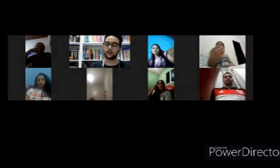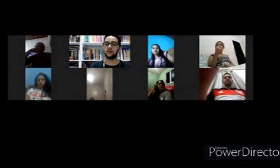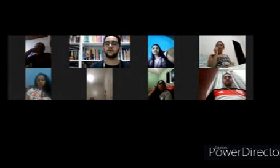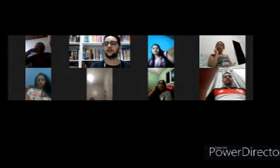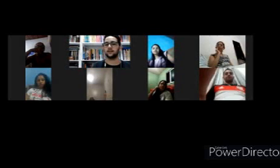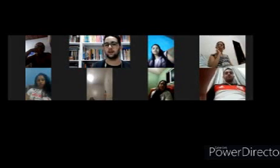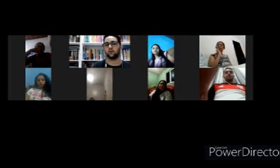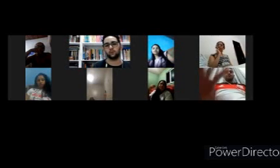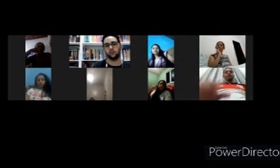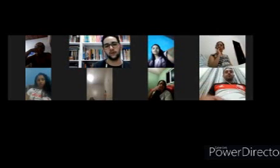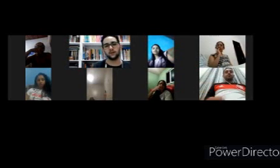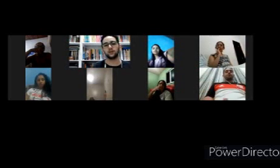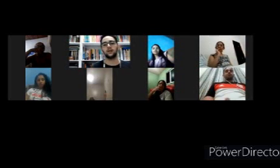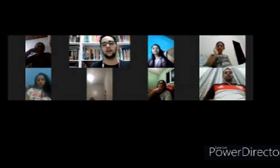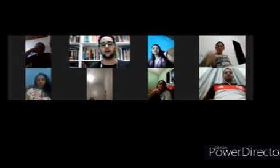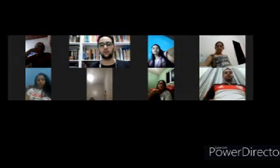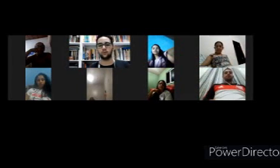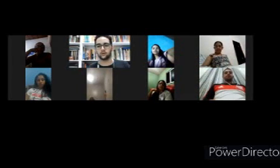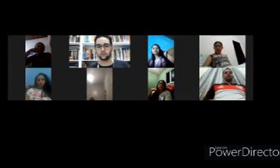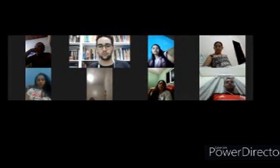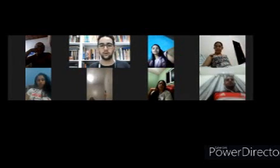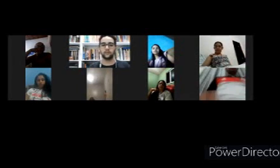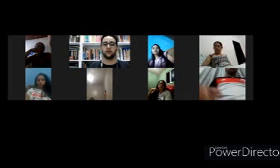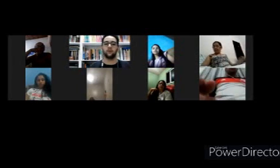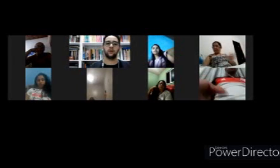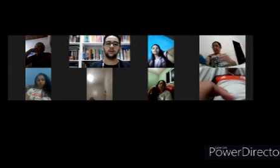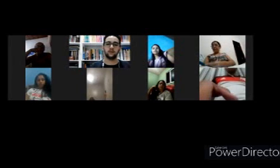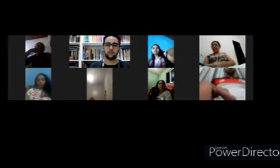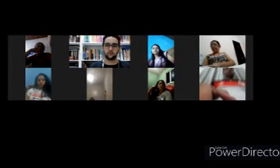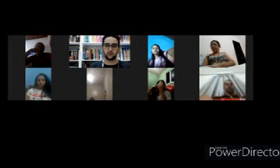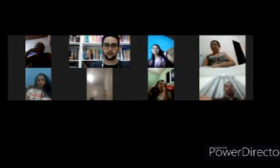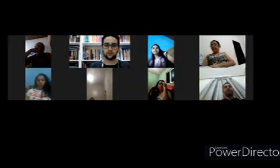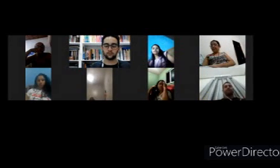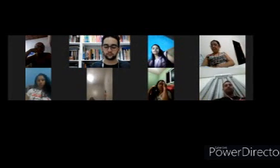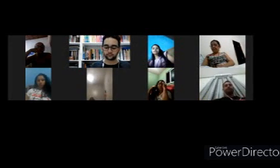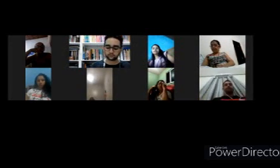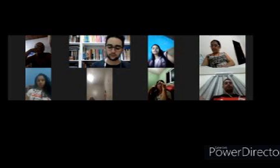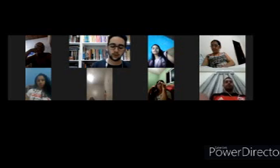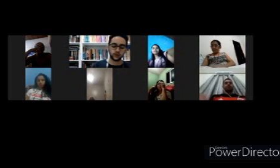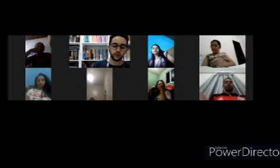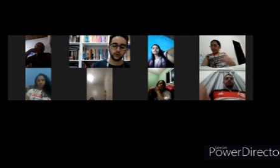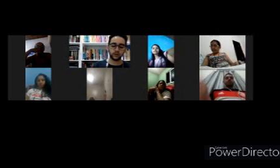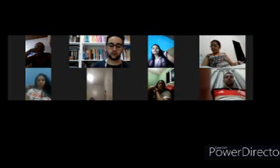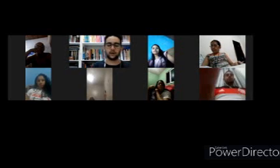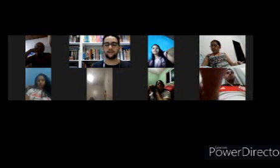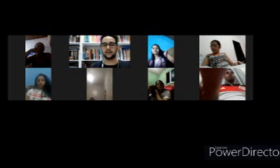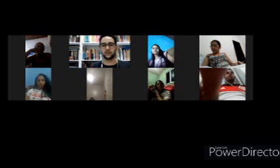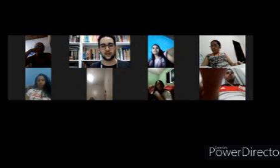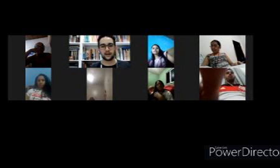da diferença entre a cultura ouvinte, da cultura surda, o desenvolvimento das